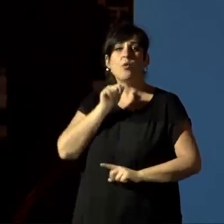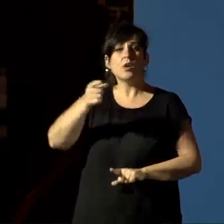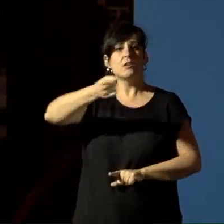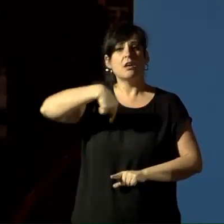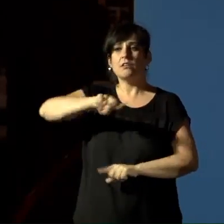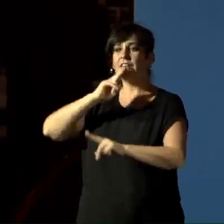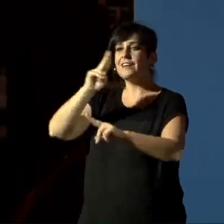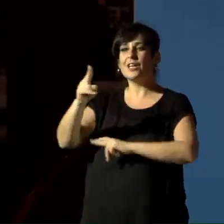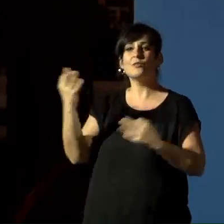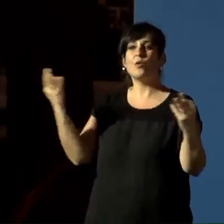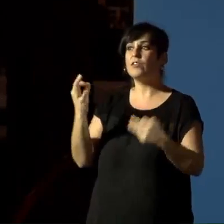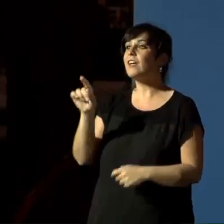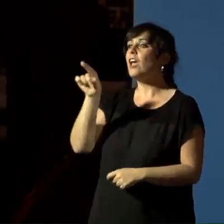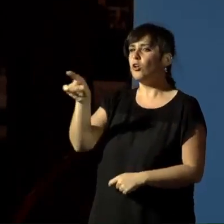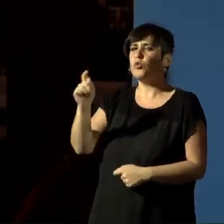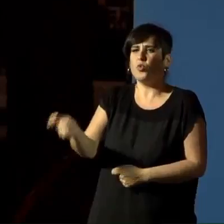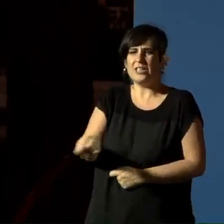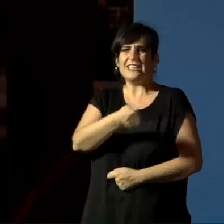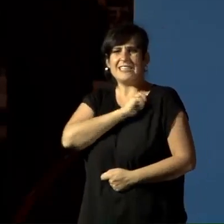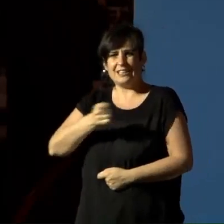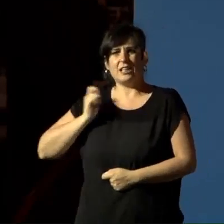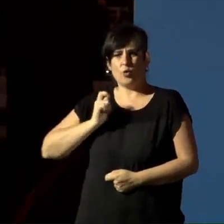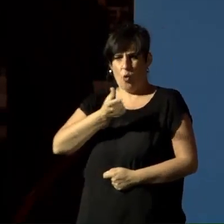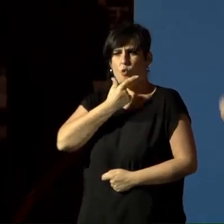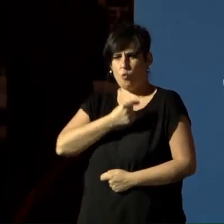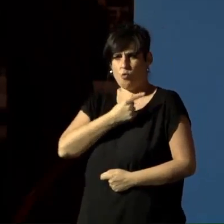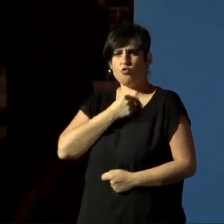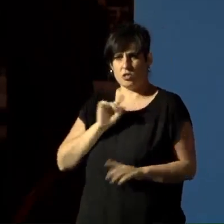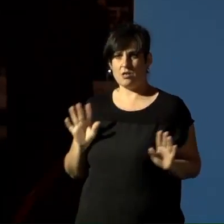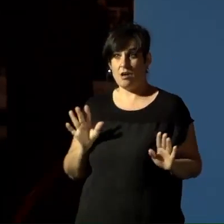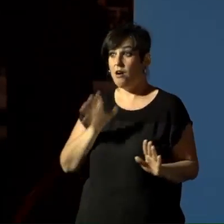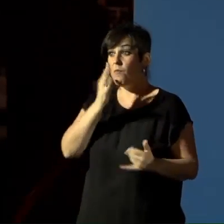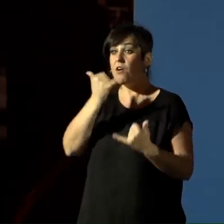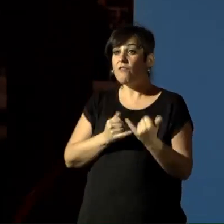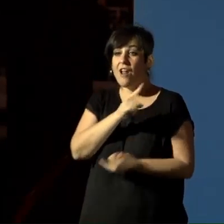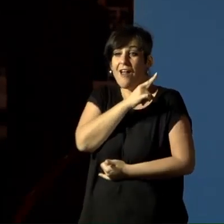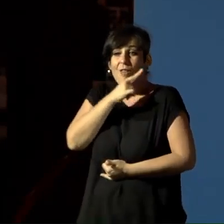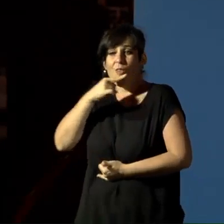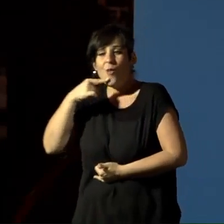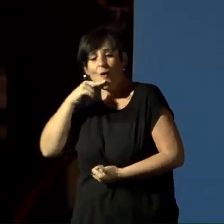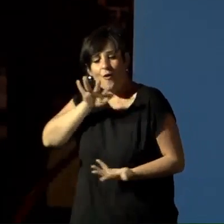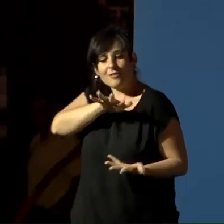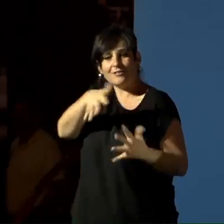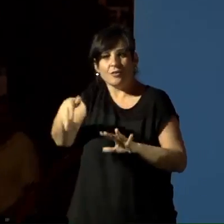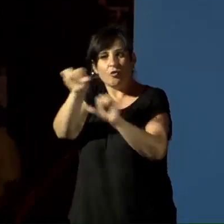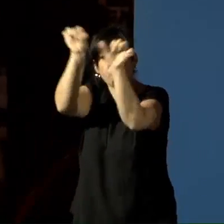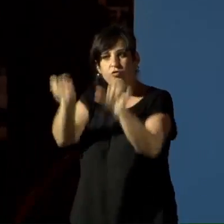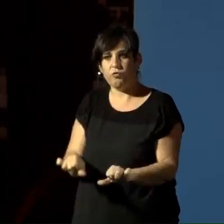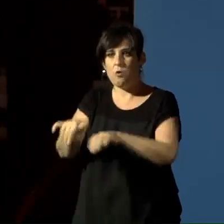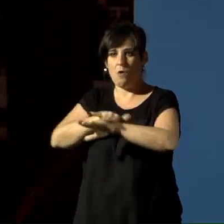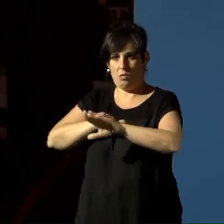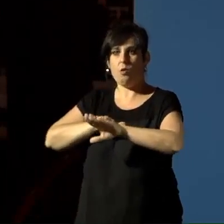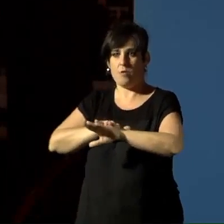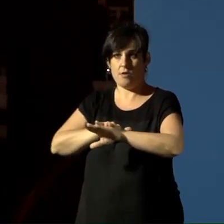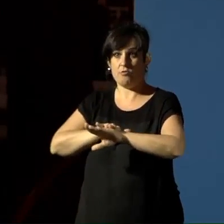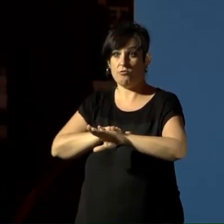que vostede é sadomasoquista, que fixo da dor unha forma de goberno. E nós